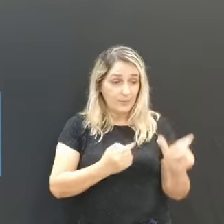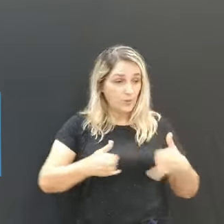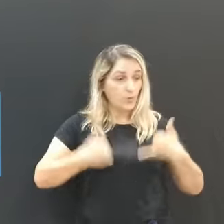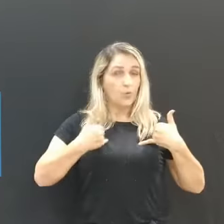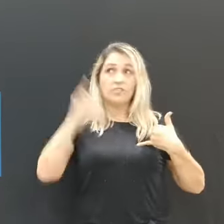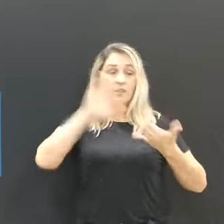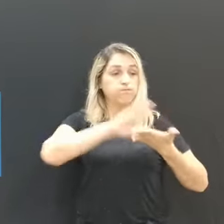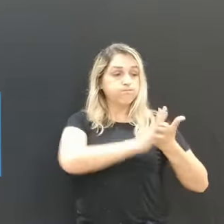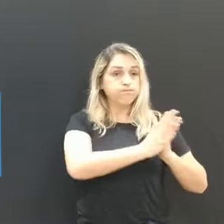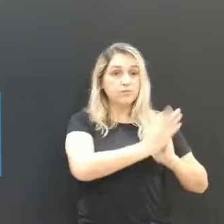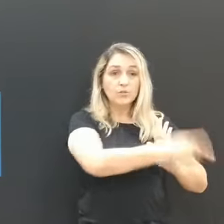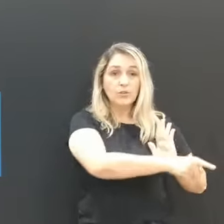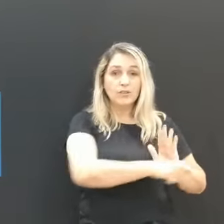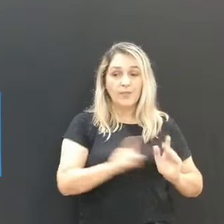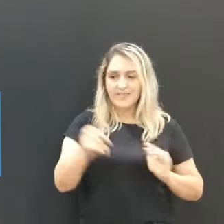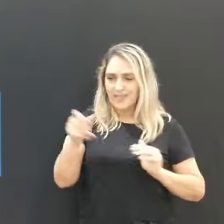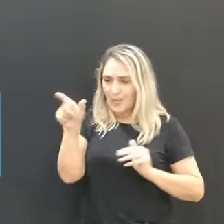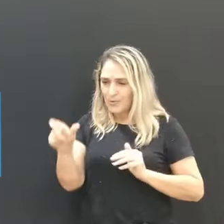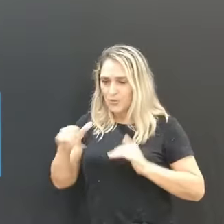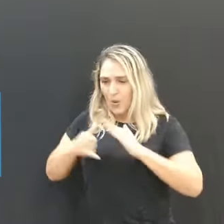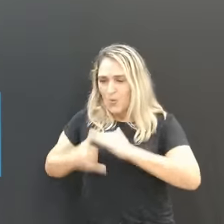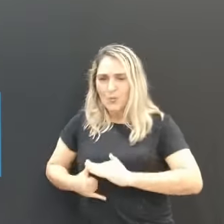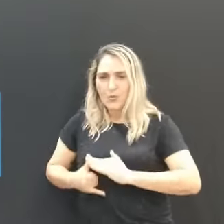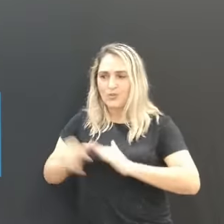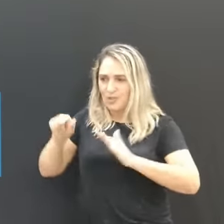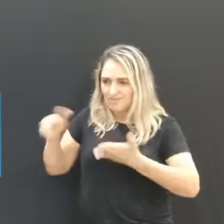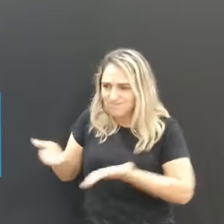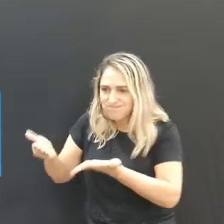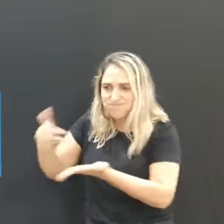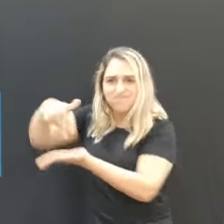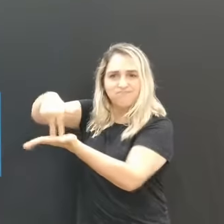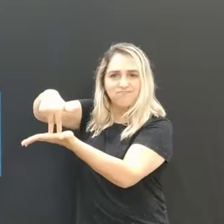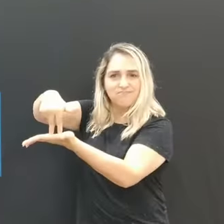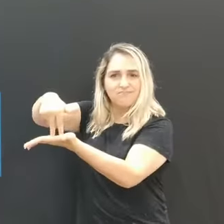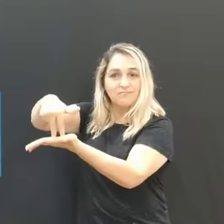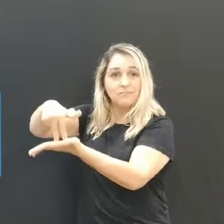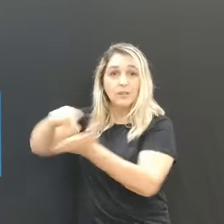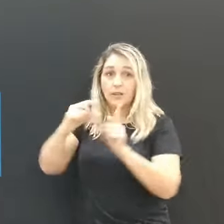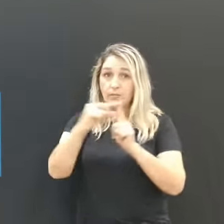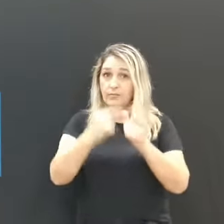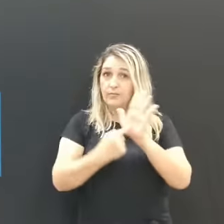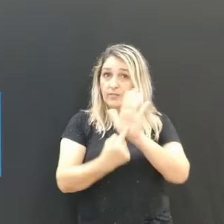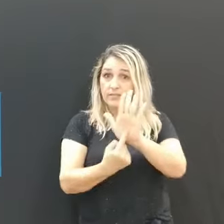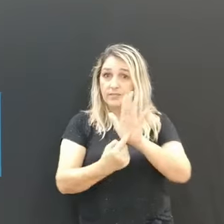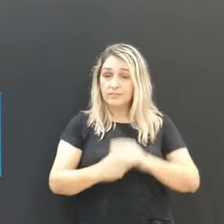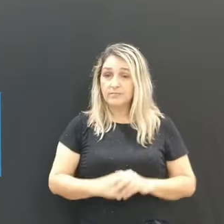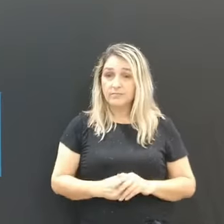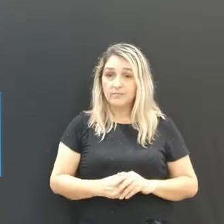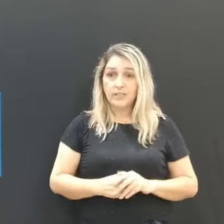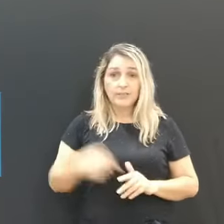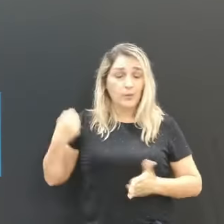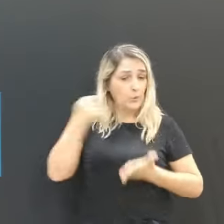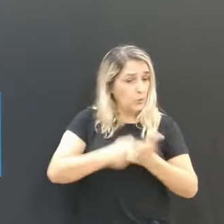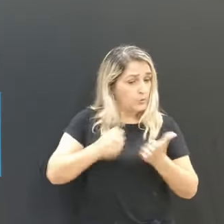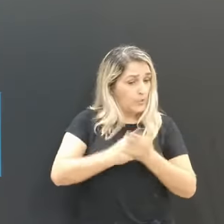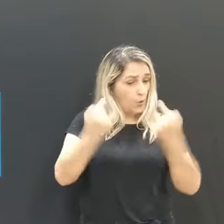Senhor. Né? Porque a pessoa que tem um coração quebrantado, ela pode se apresentar diante de Deus. Aquela